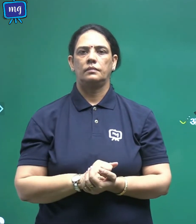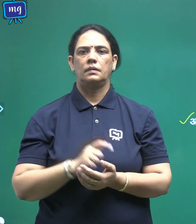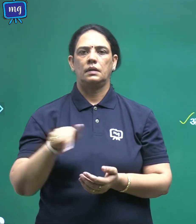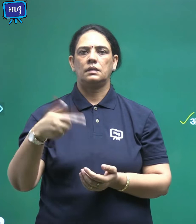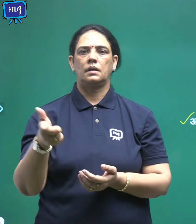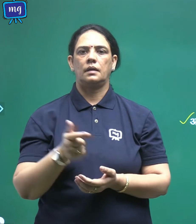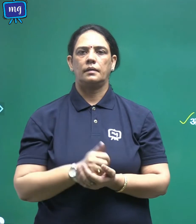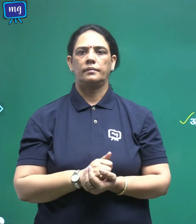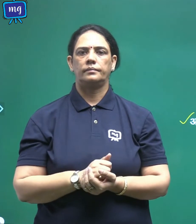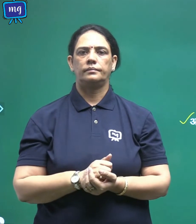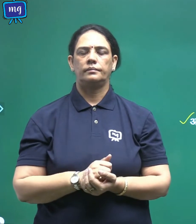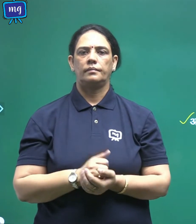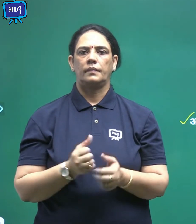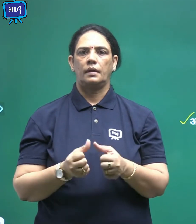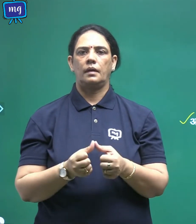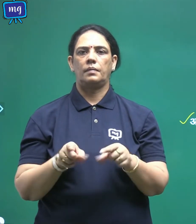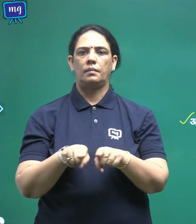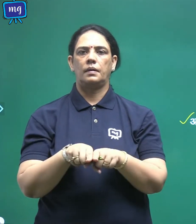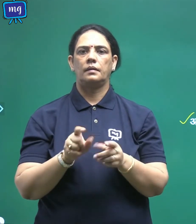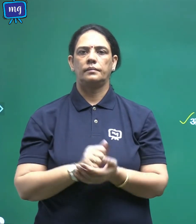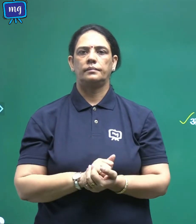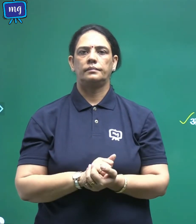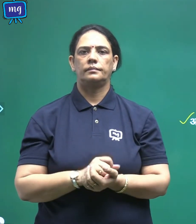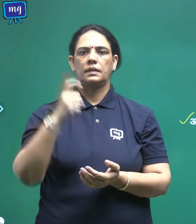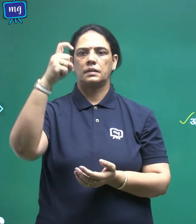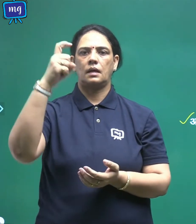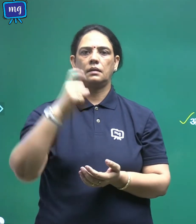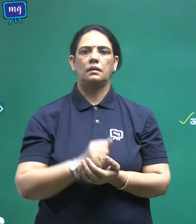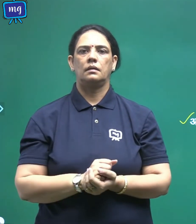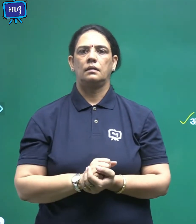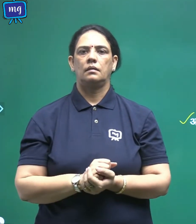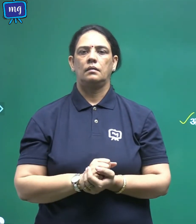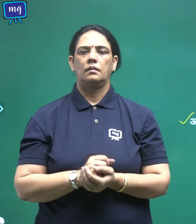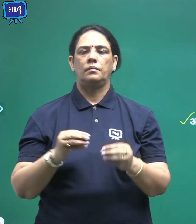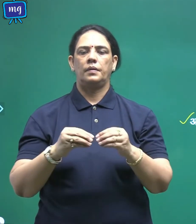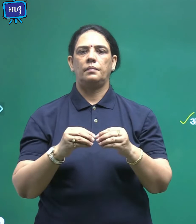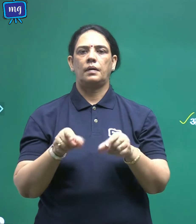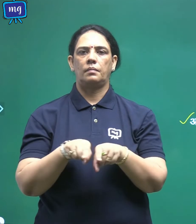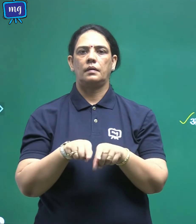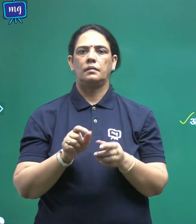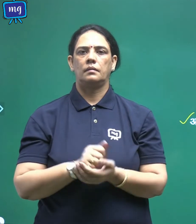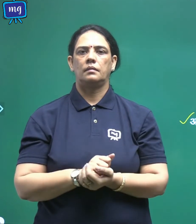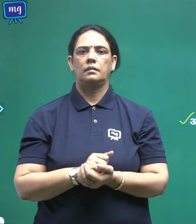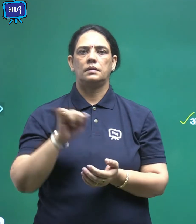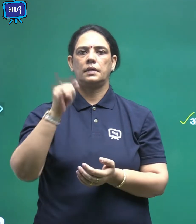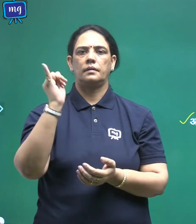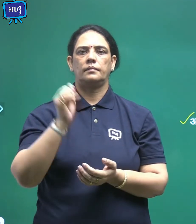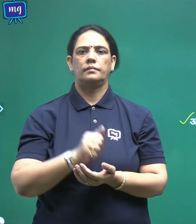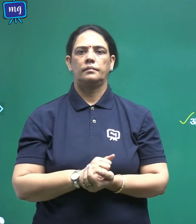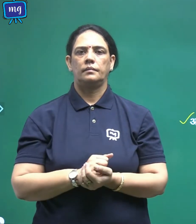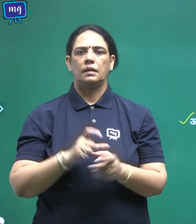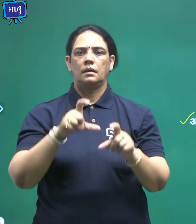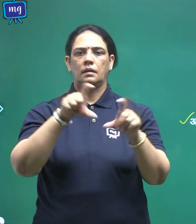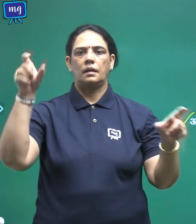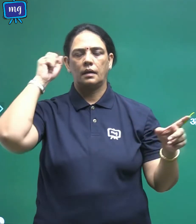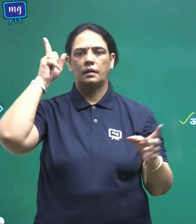अतः ए बराबर 7, बी बराबर 6। समझ